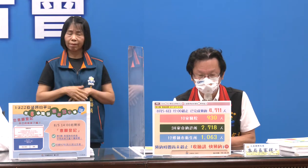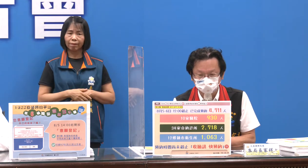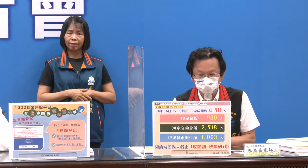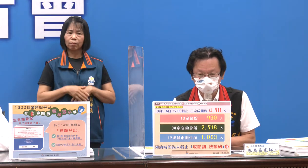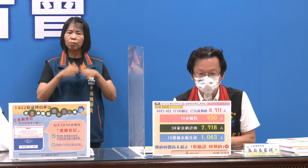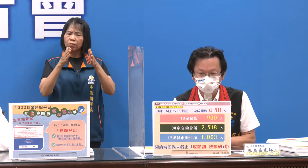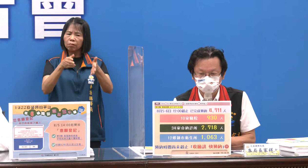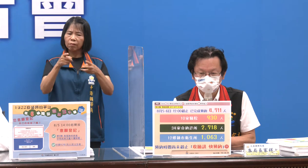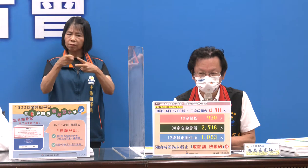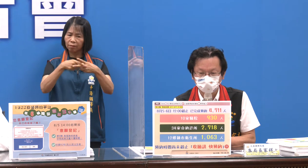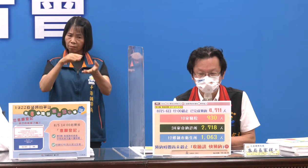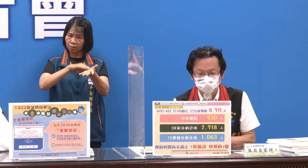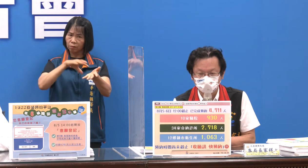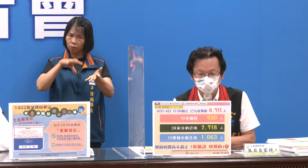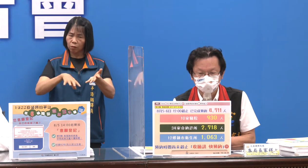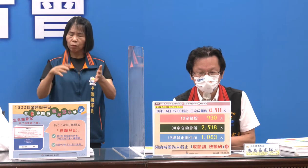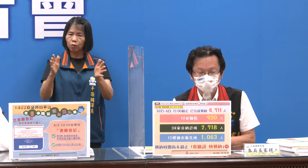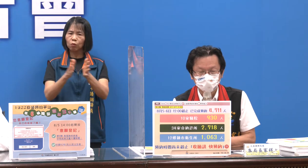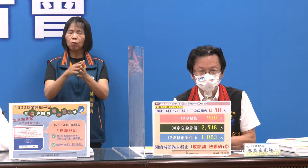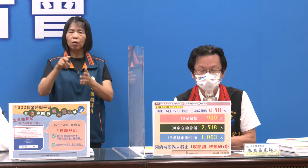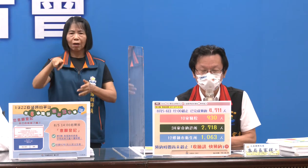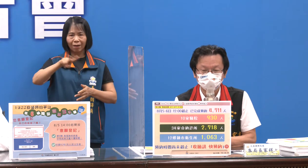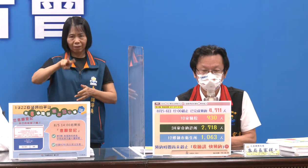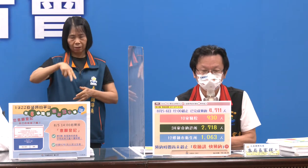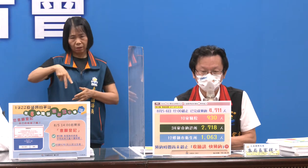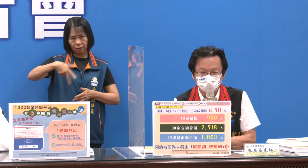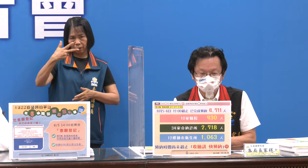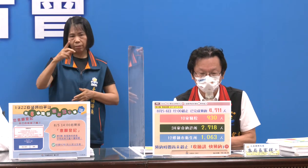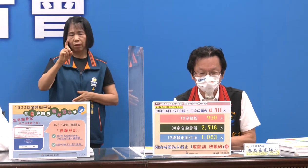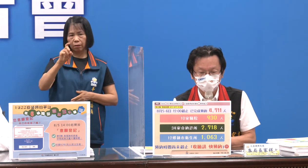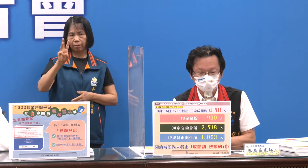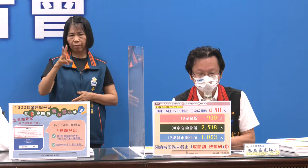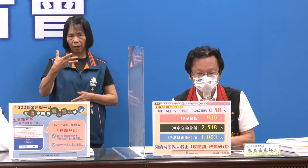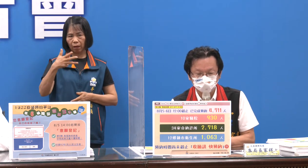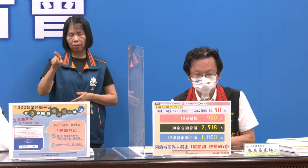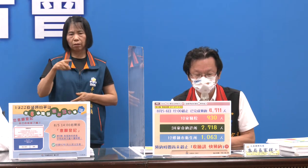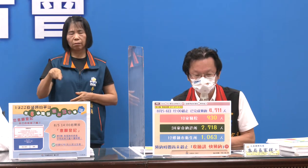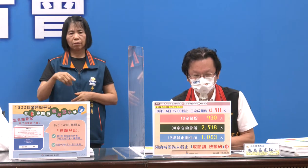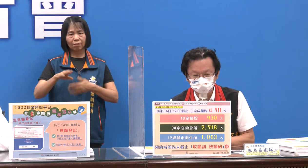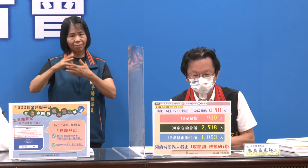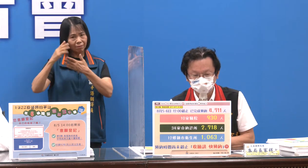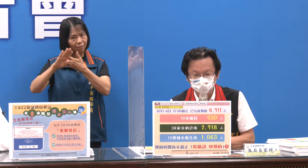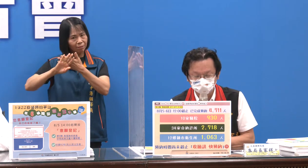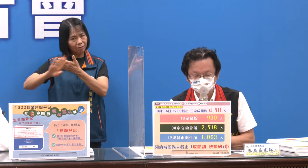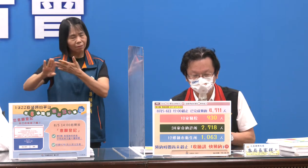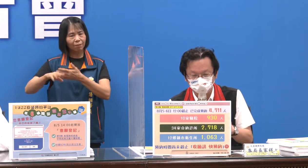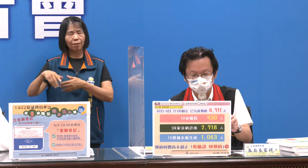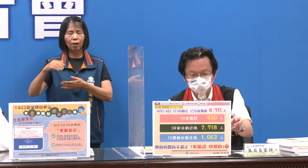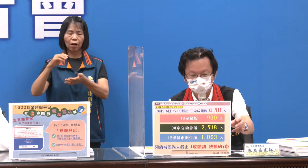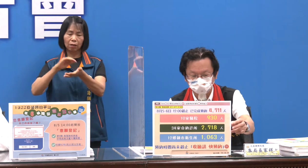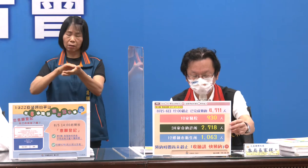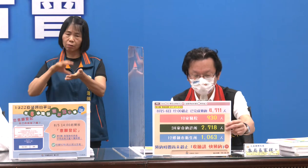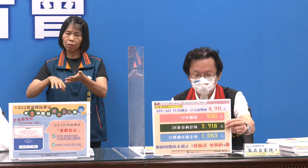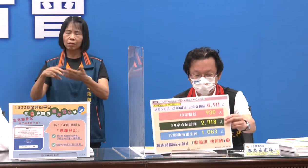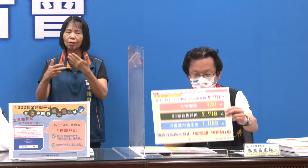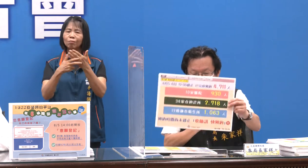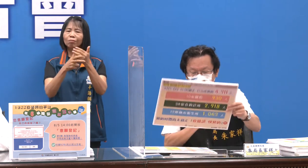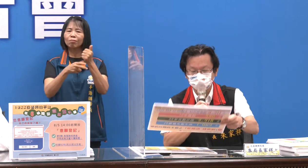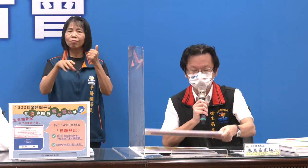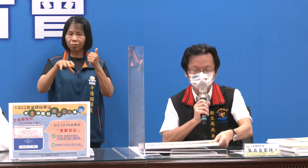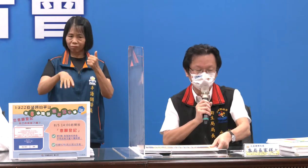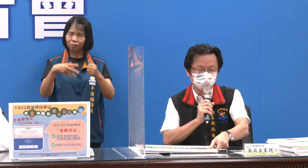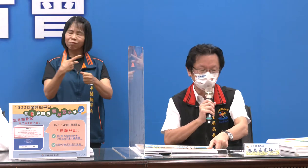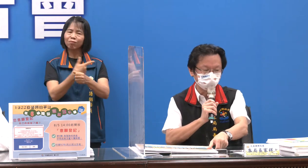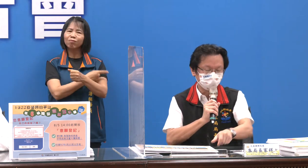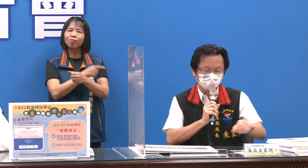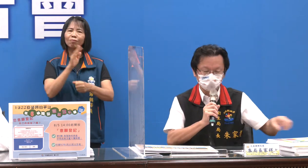所为主，有2718人，其他的分布在医院以及我们的乡这个卫生所和卫生所。那到